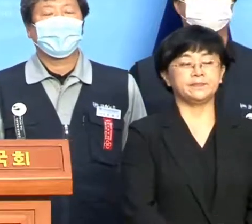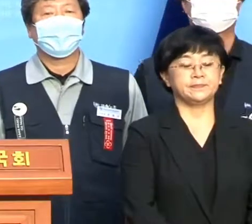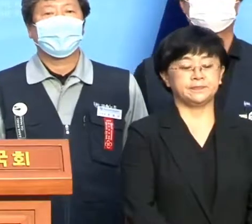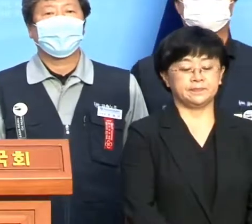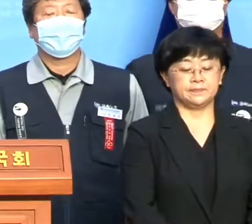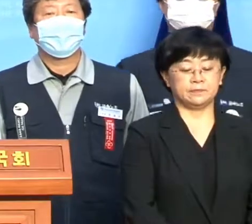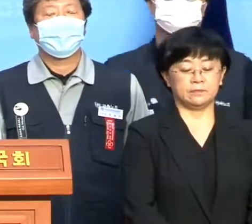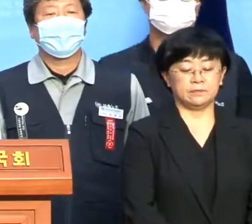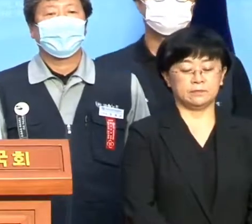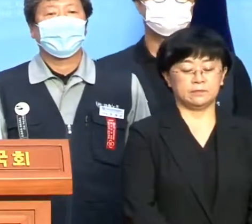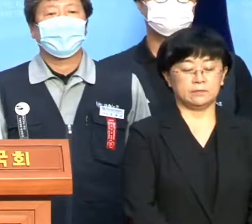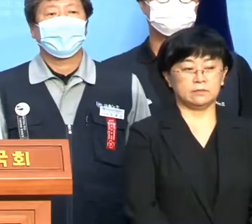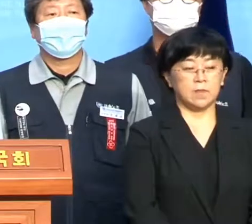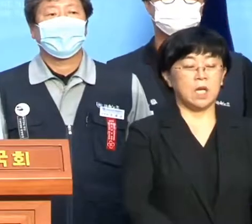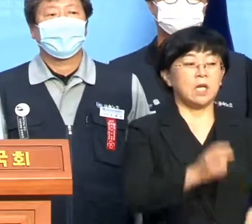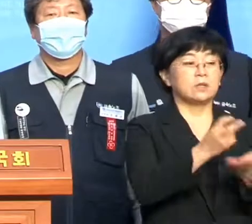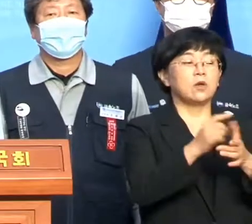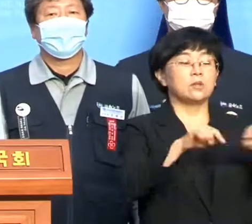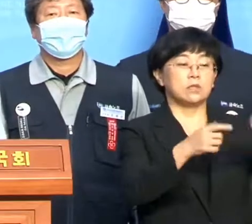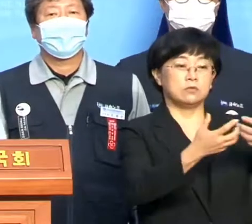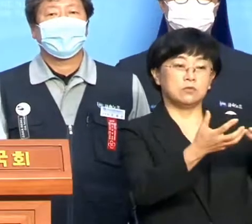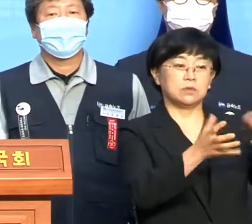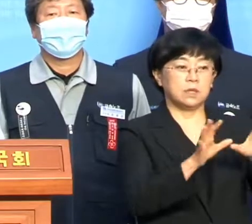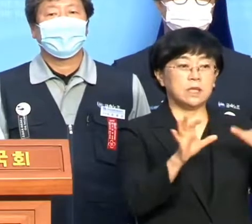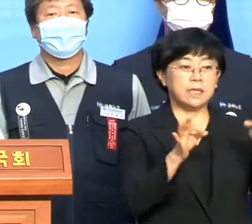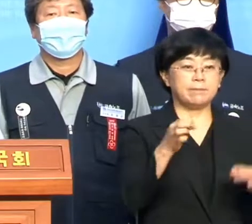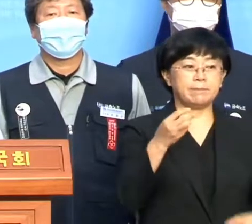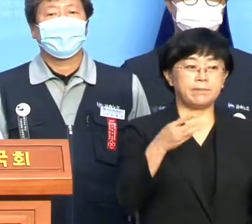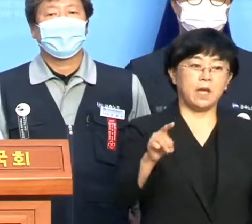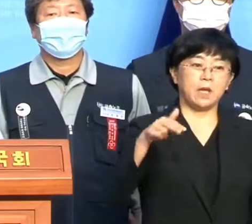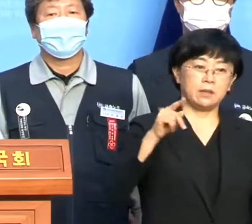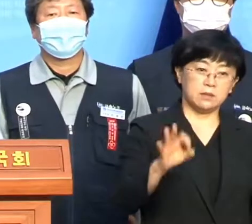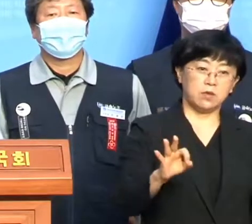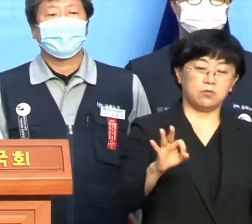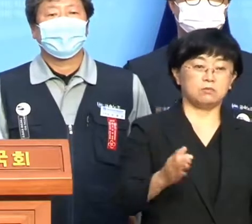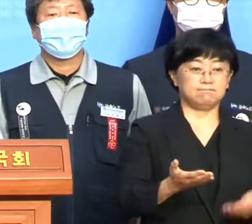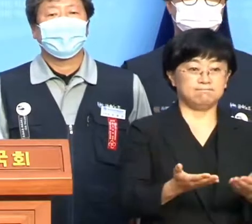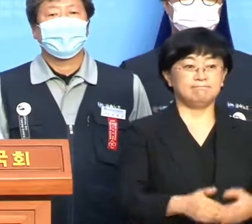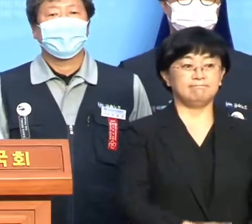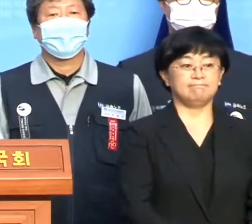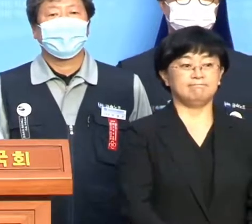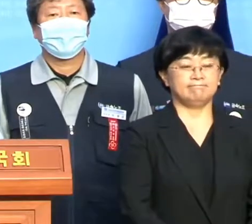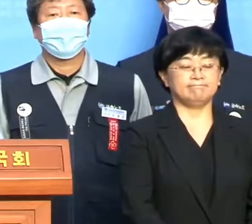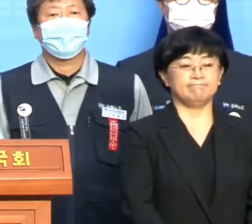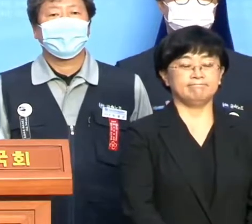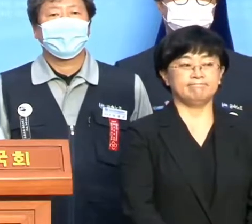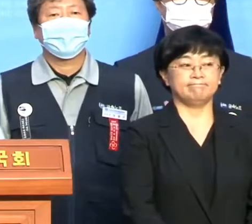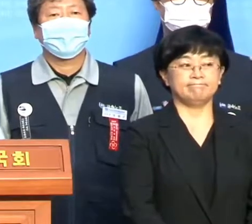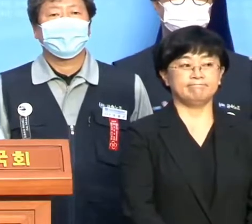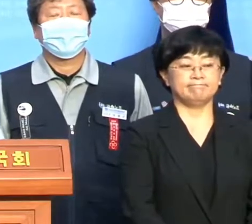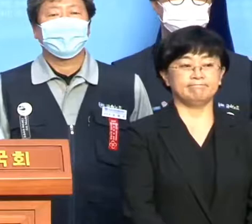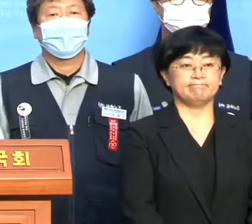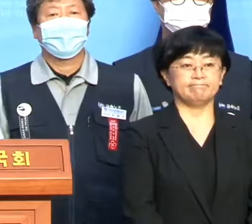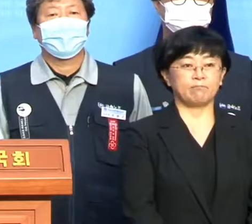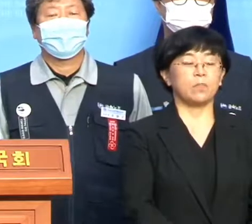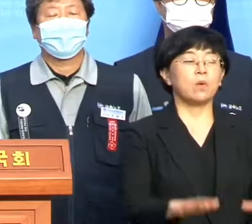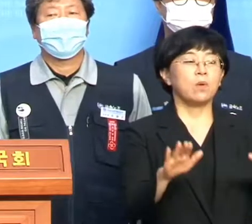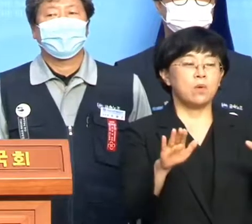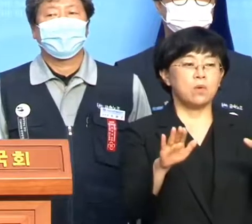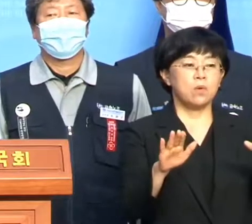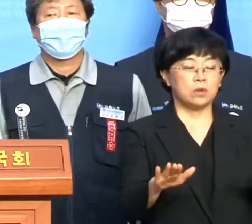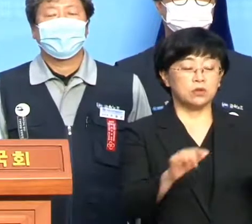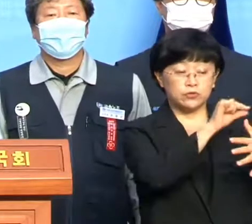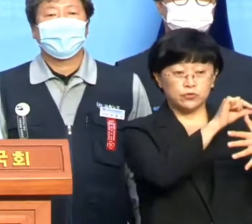그리고 금속노조 정책 국장이 신 김태정 국장님 도 함께 3라고 있습니다 오늘